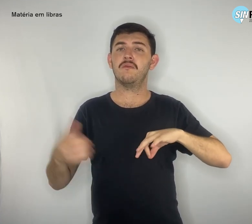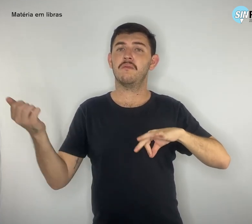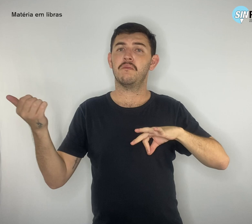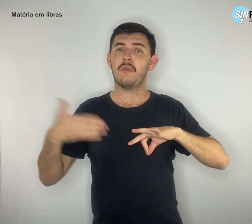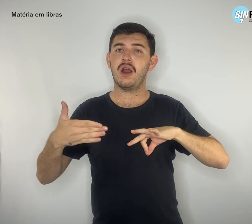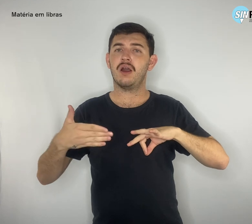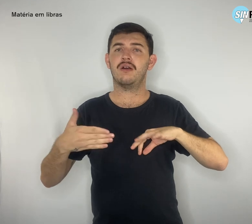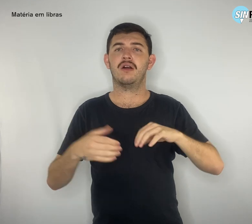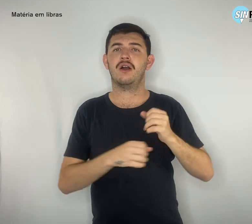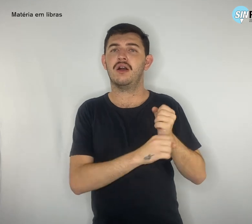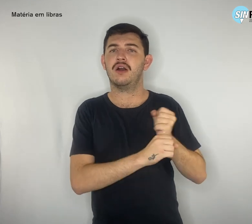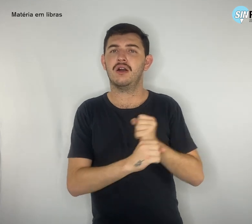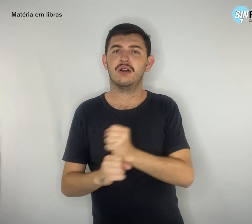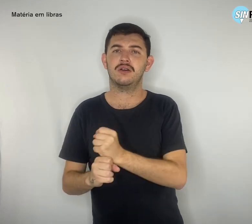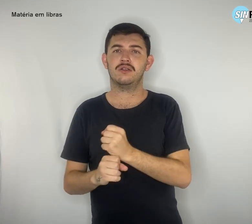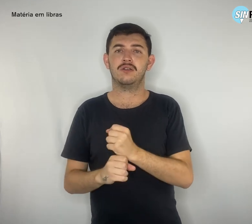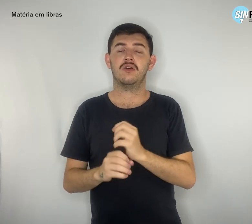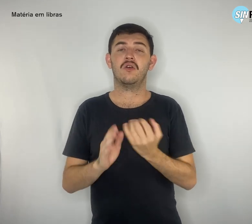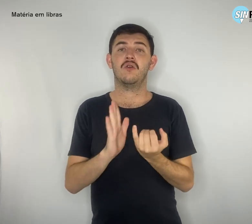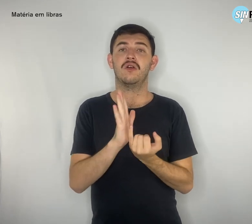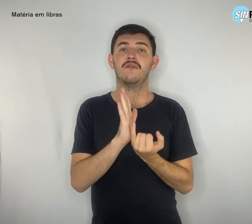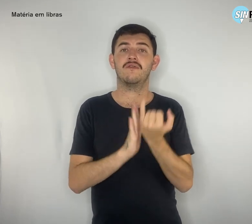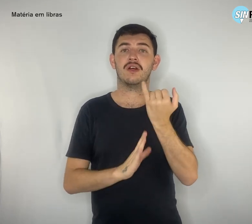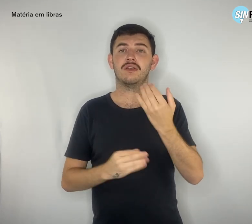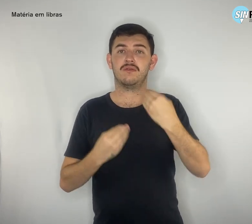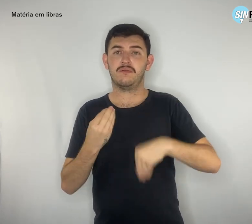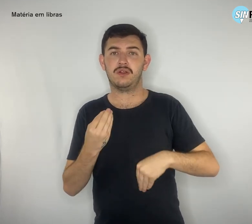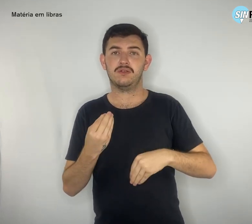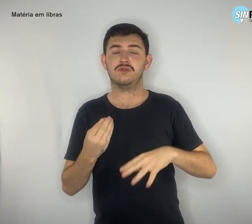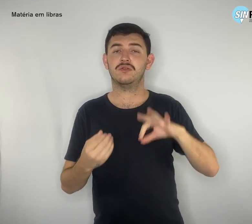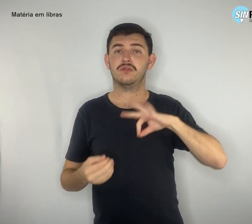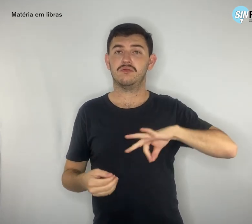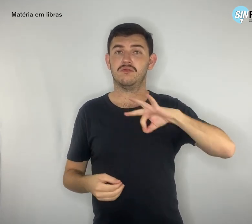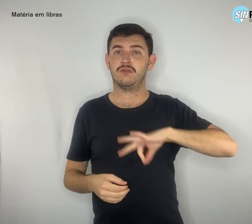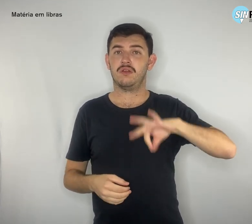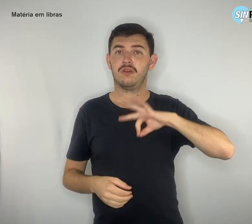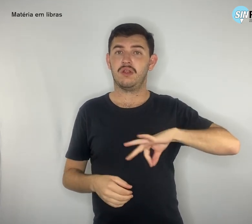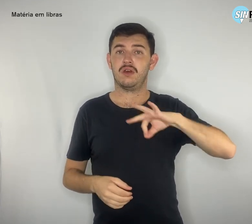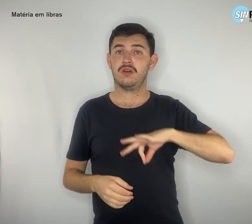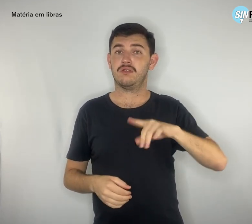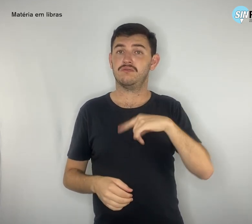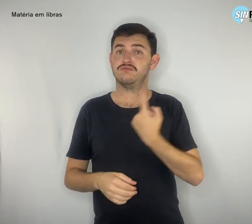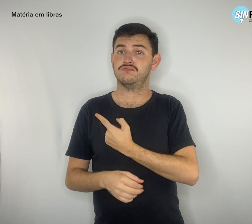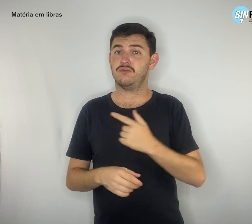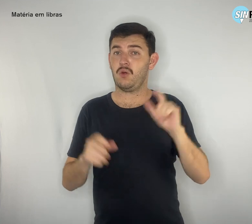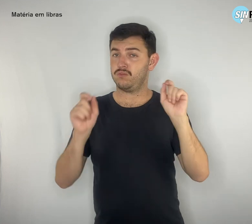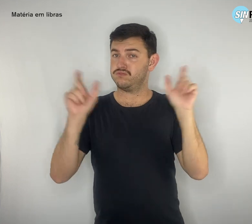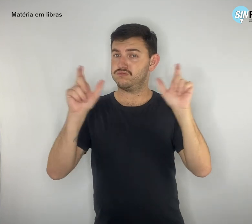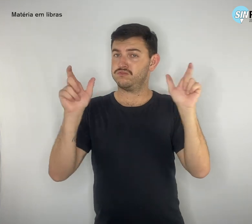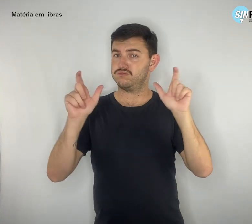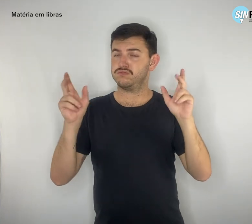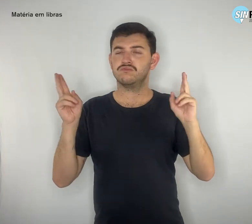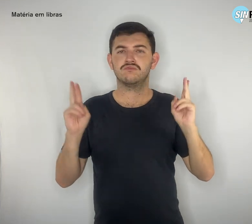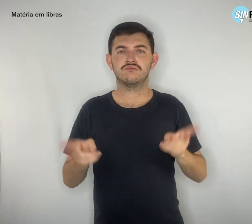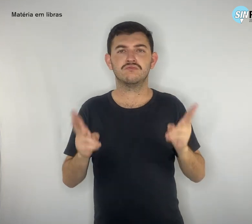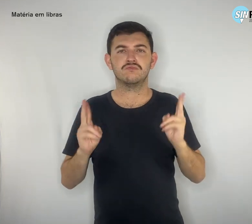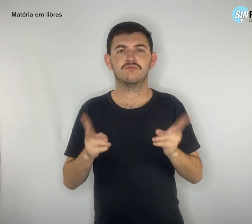perdas inflacionárias nos vencimentos continuaremos atentos para garantir o respeito